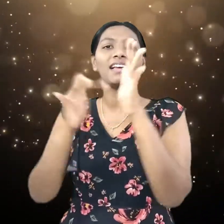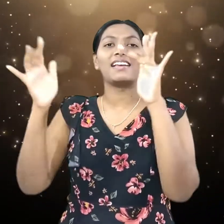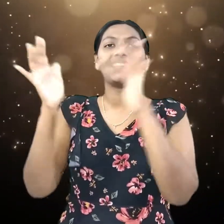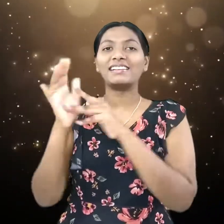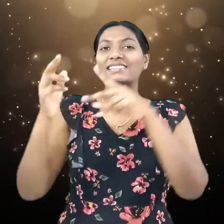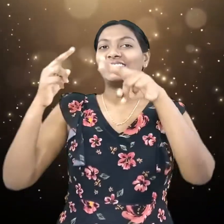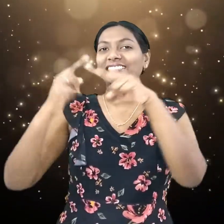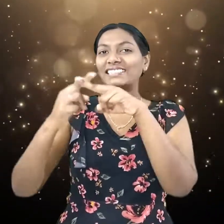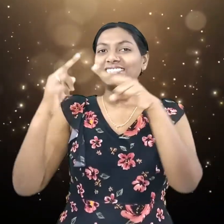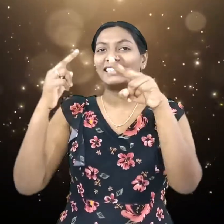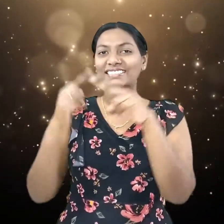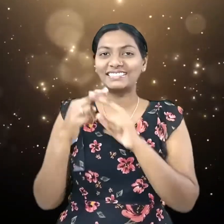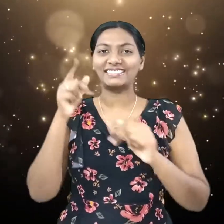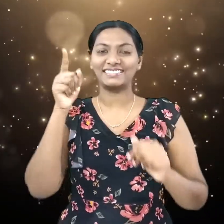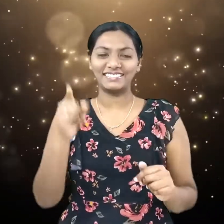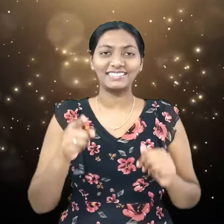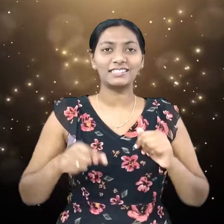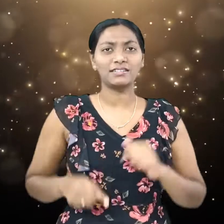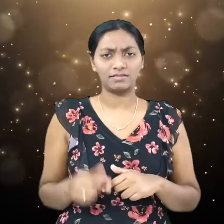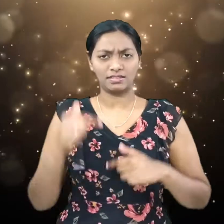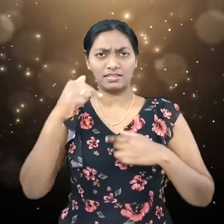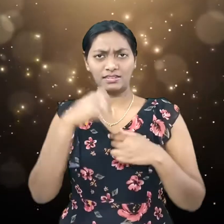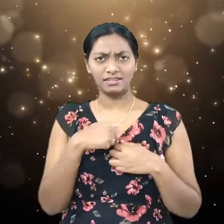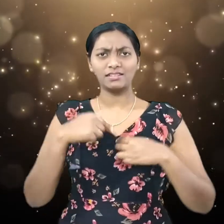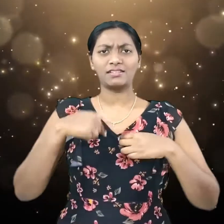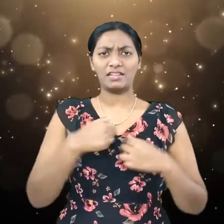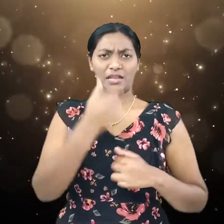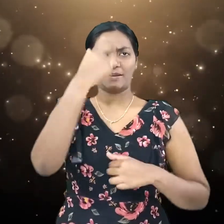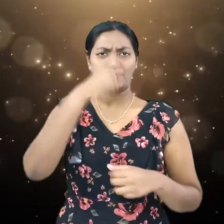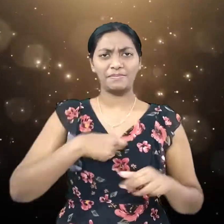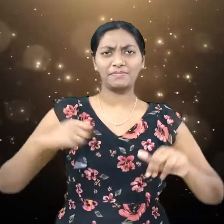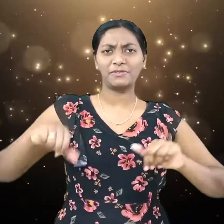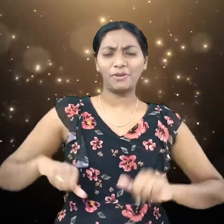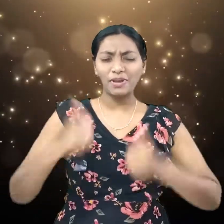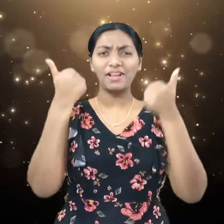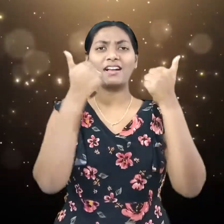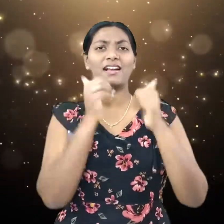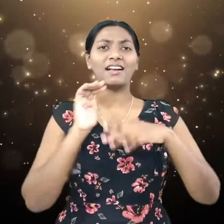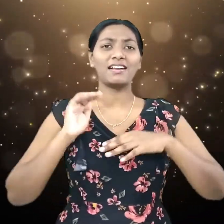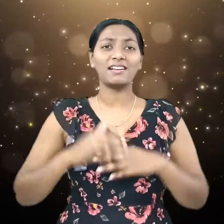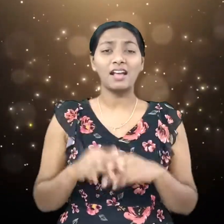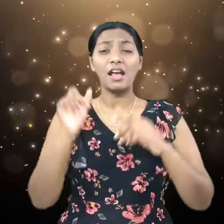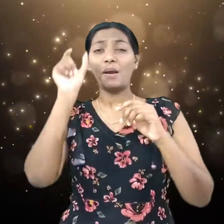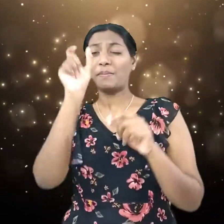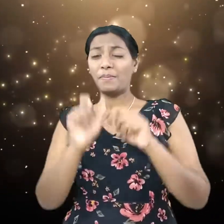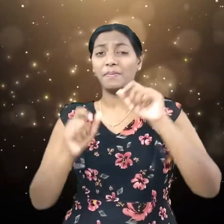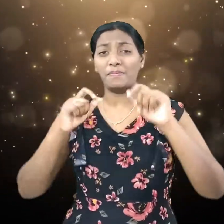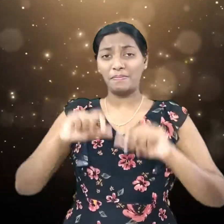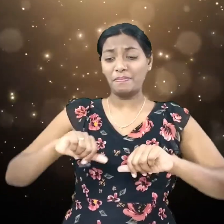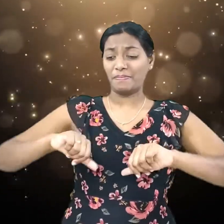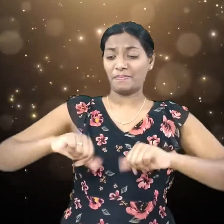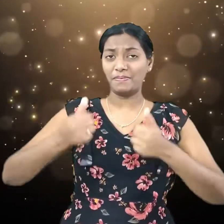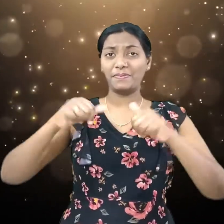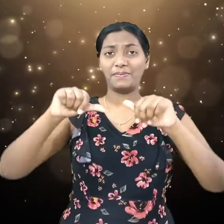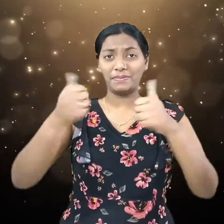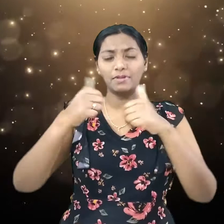उसका नाम है यीशु। मैं हूँ एक विजयी,